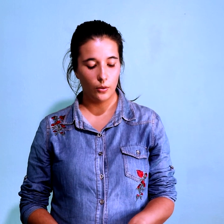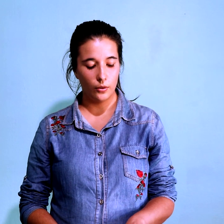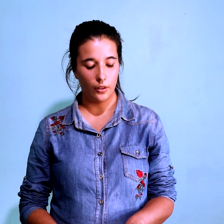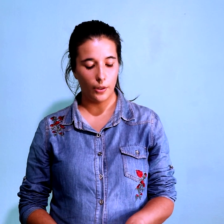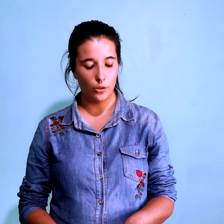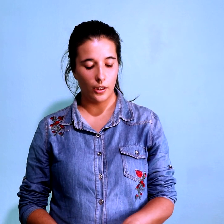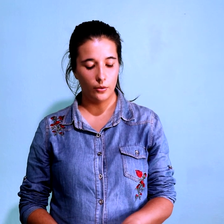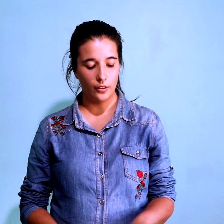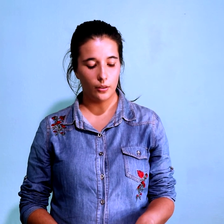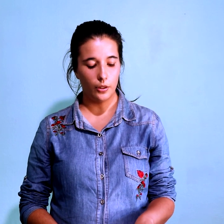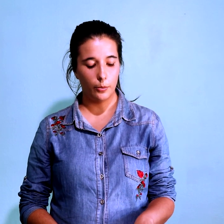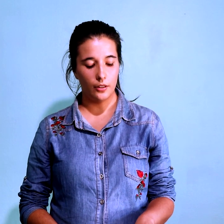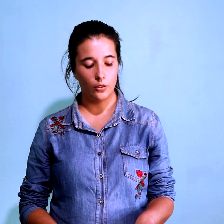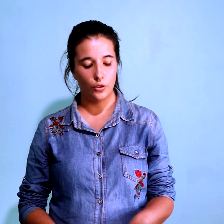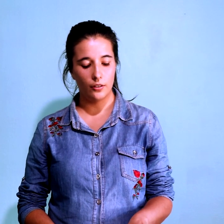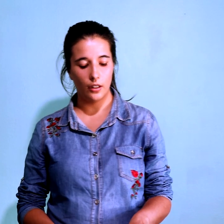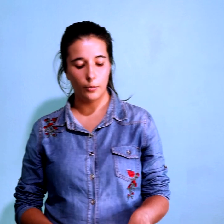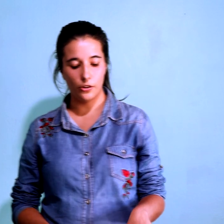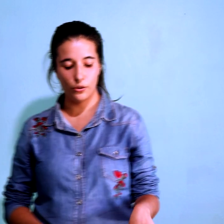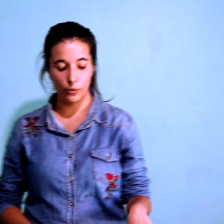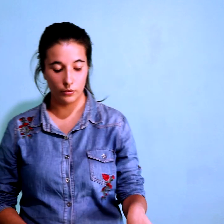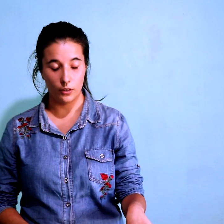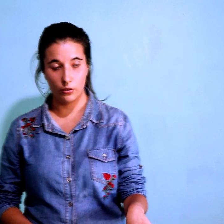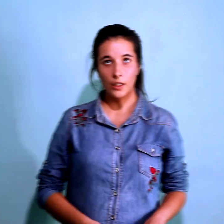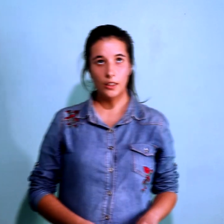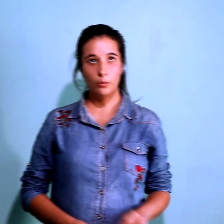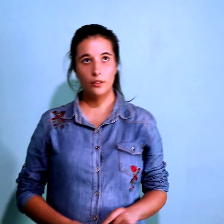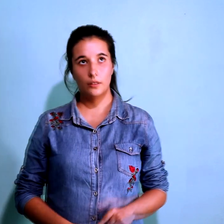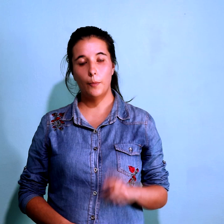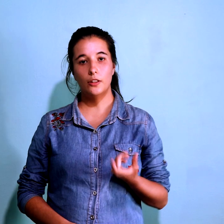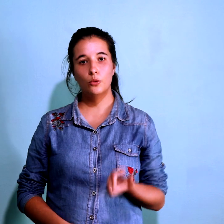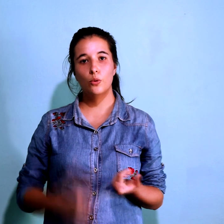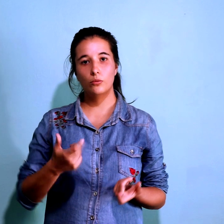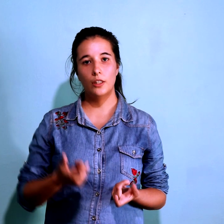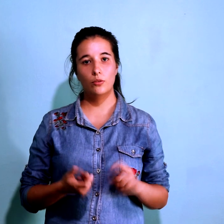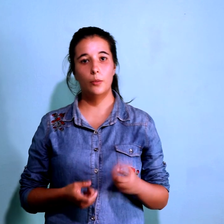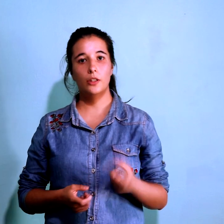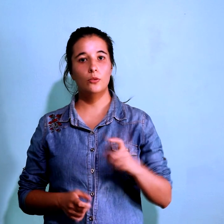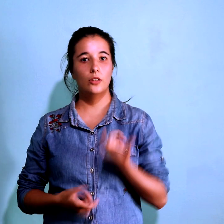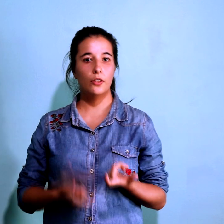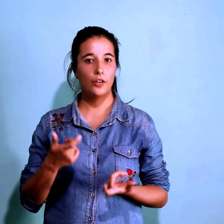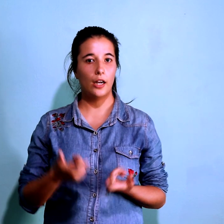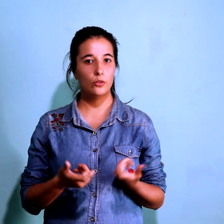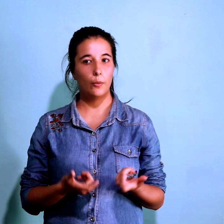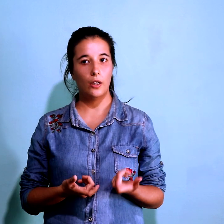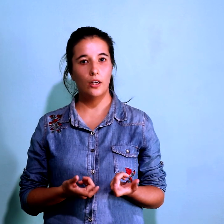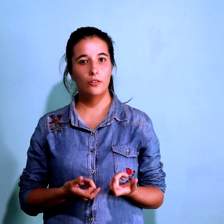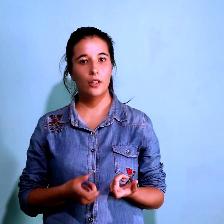quando se aprende uma língua, está também aprendendo a utilizá-la a partir de um contexto. Na Libras, dependendo do contexto, dependendo do significado da palavra,